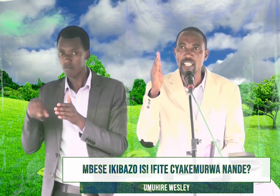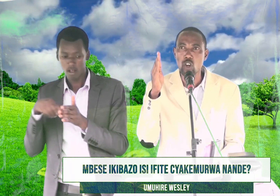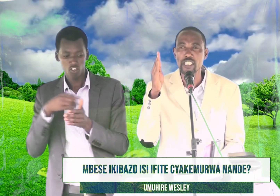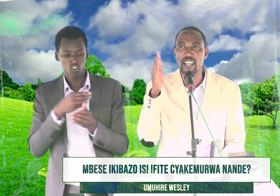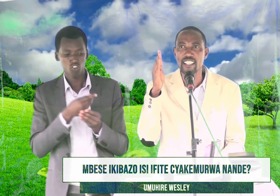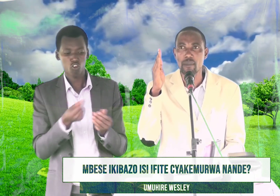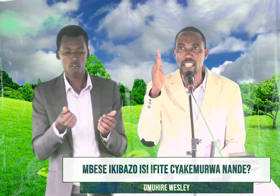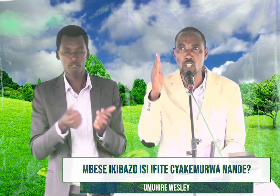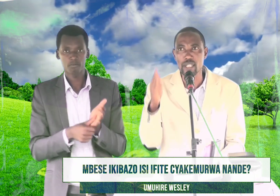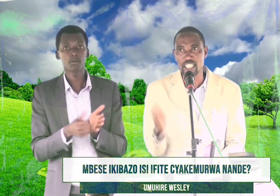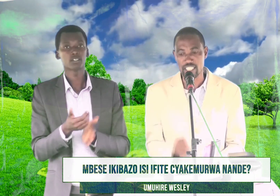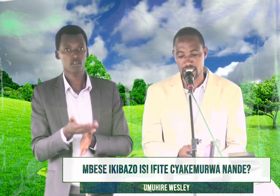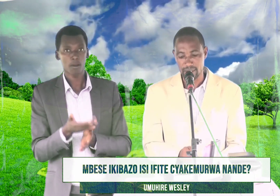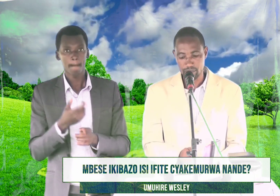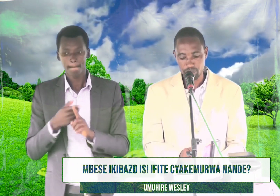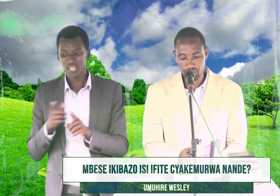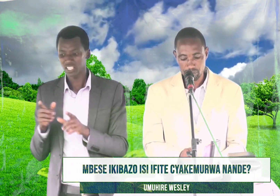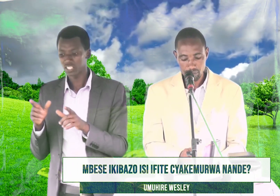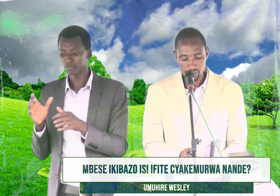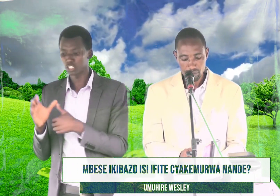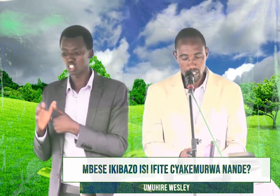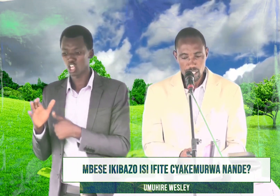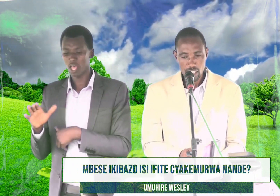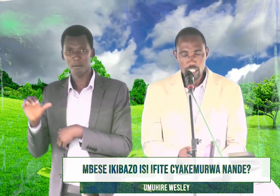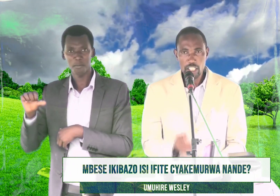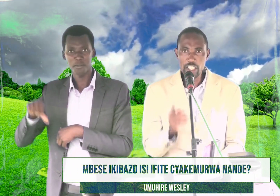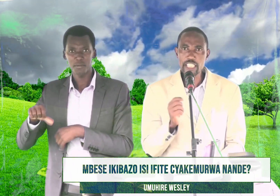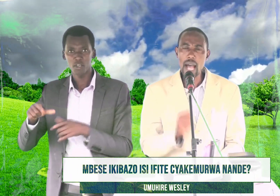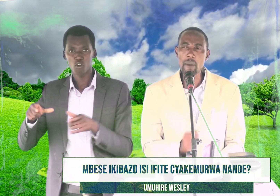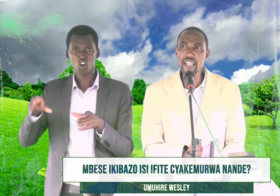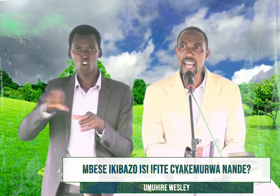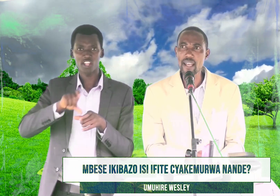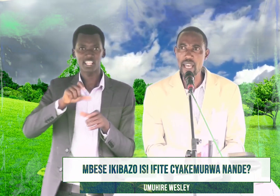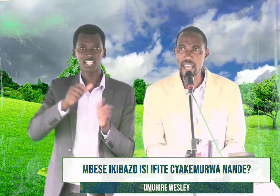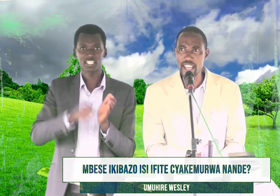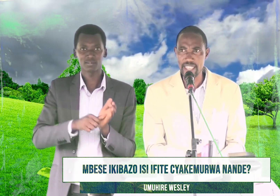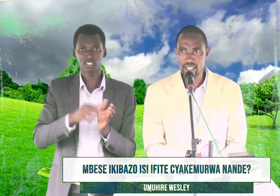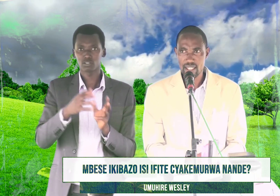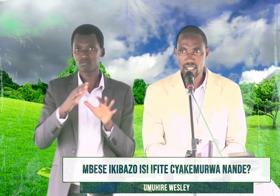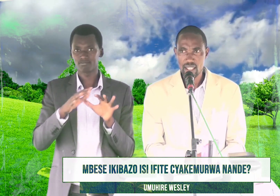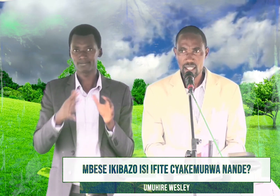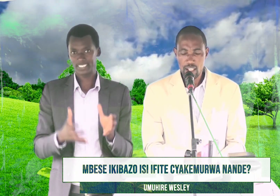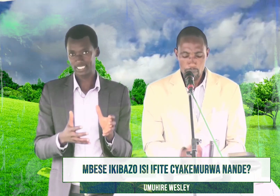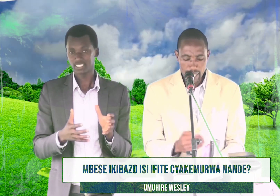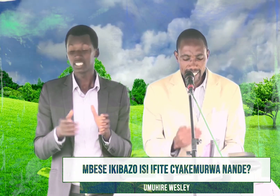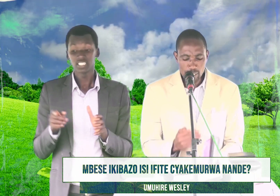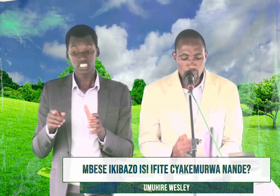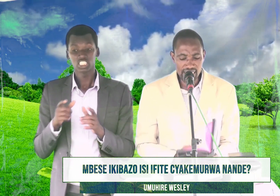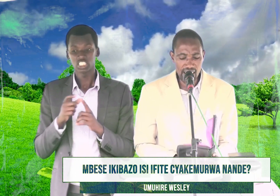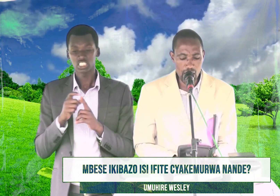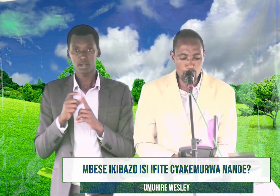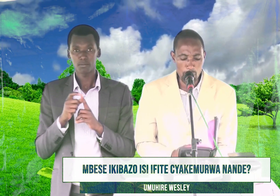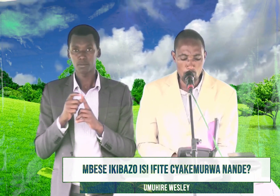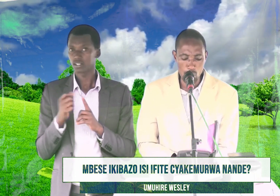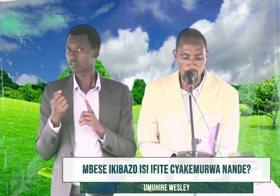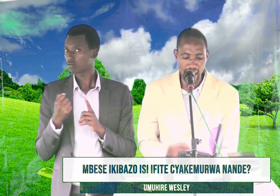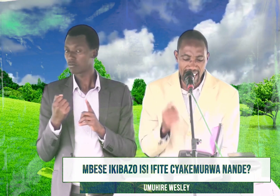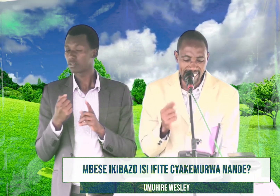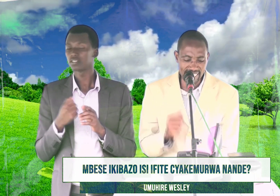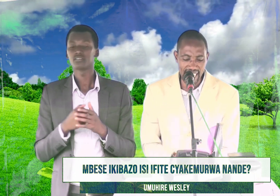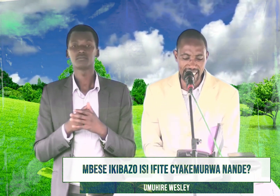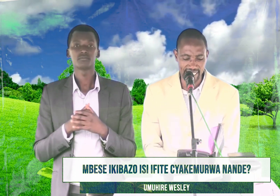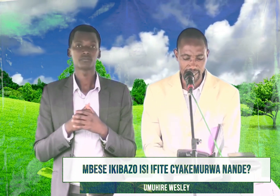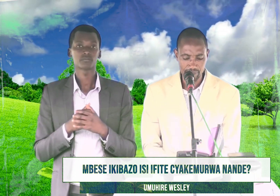nibyo biri kongera ikibazo mu isi. Iri jambo riraremereye. Mureke twigire hepfo